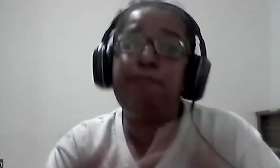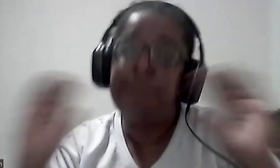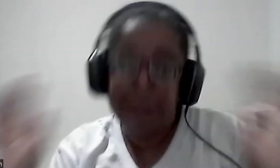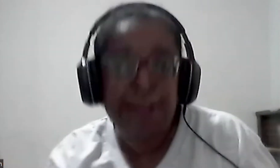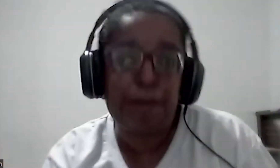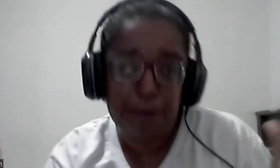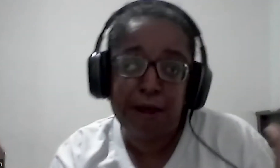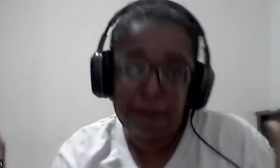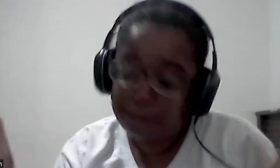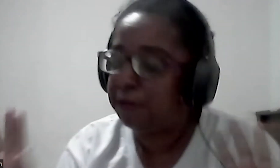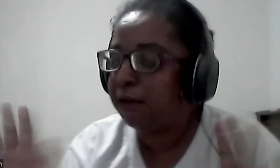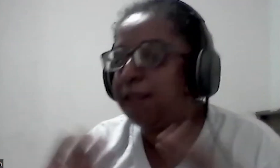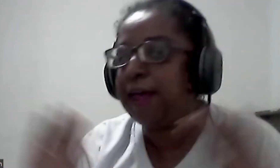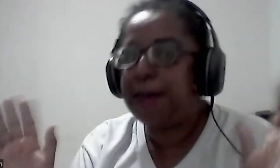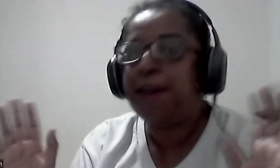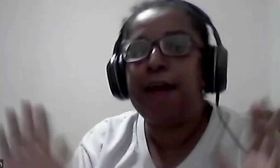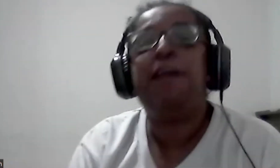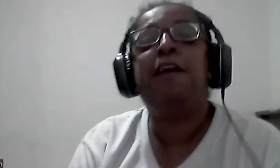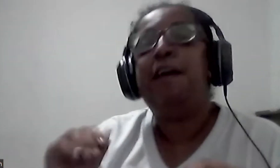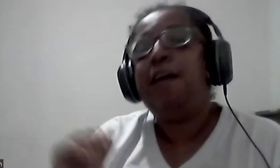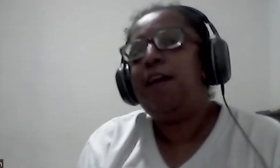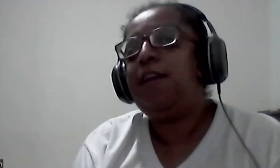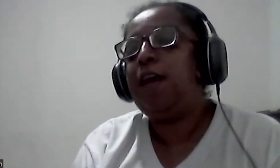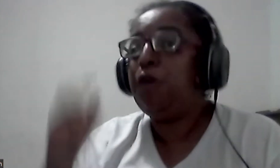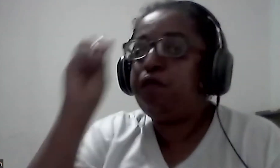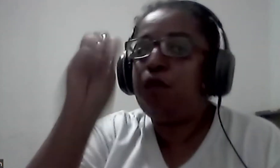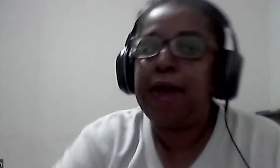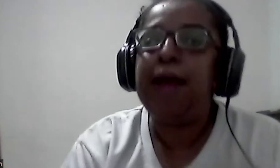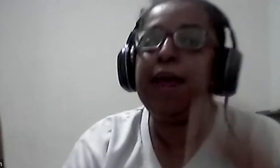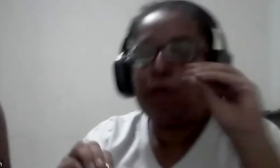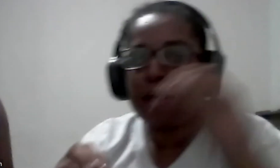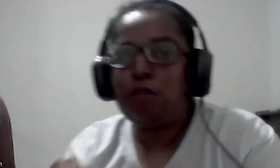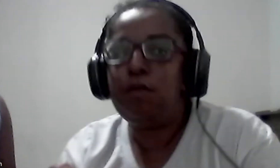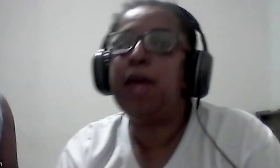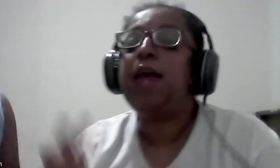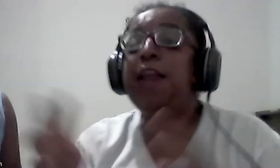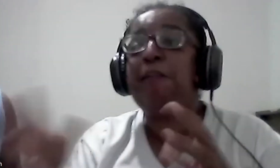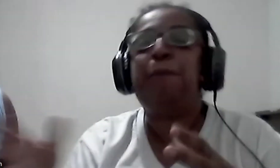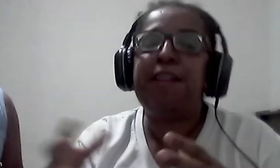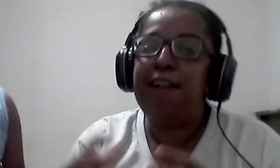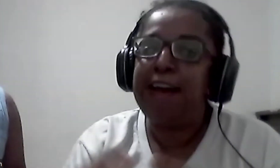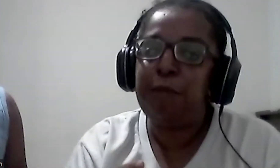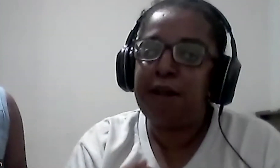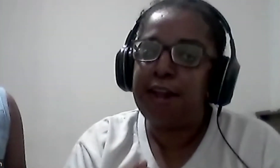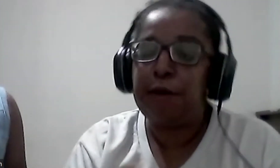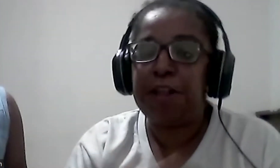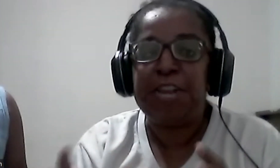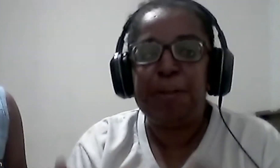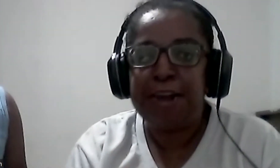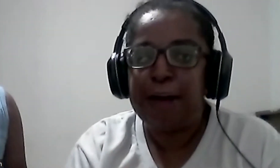nem sempre, né? Essa é a realidade. Então, eu fui lá, eu questionei, elas me apresentaram o material assim, em cima da hora.